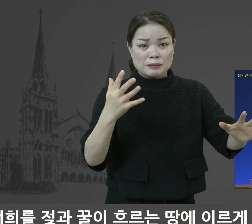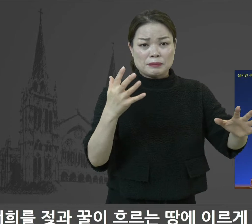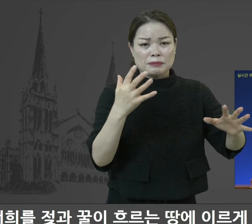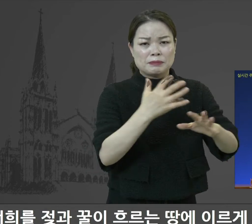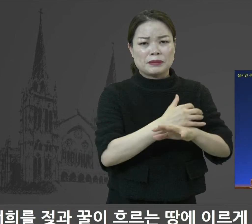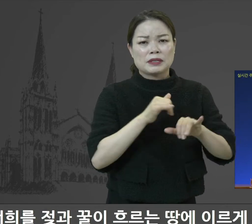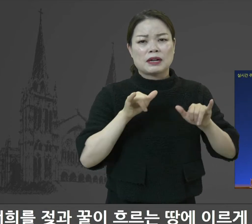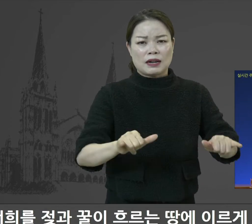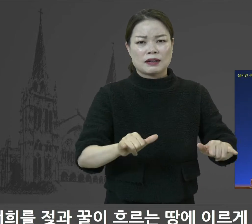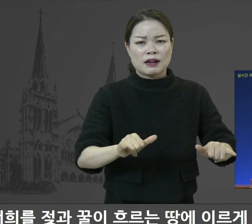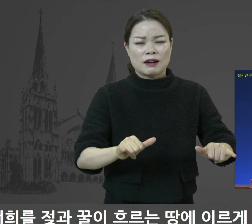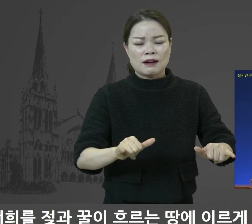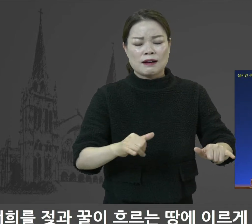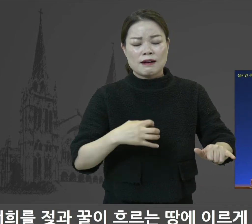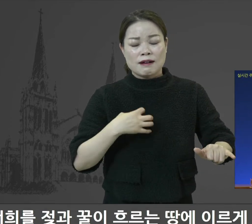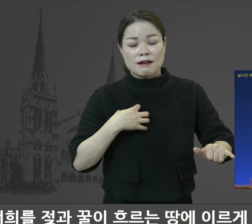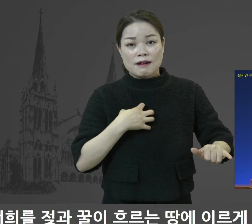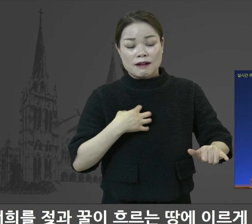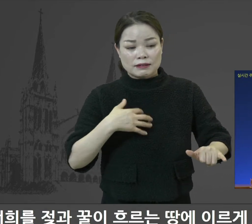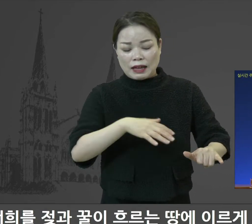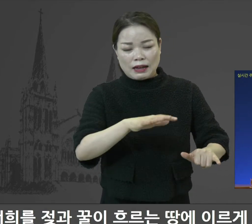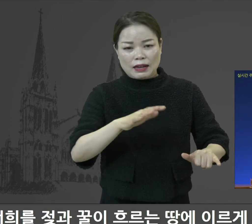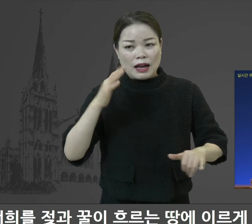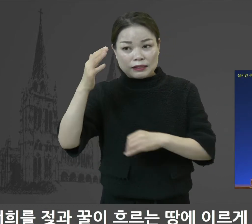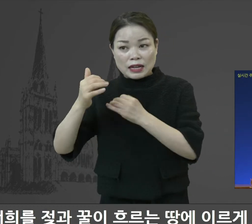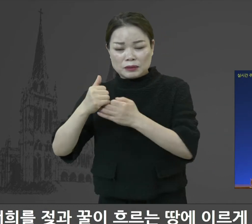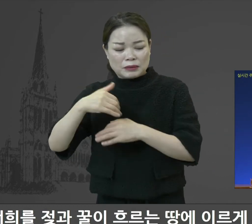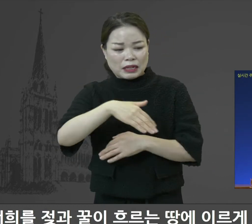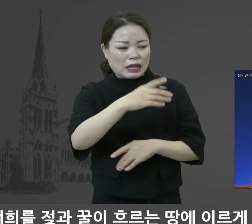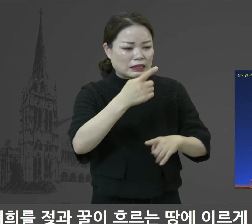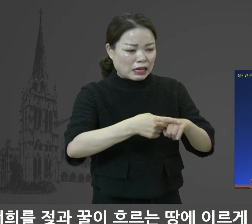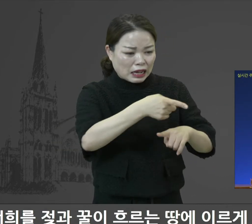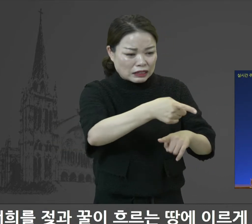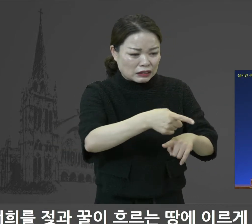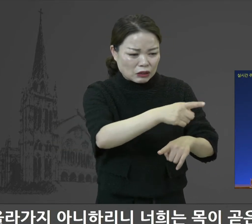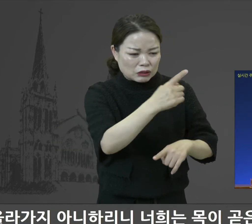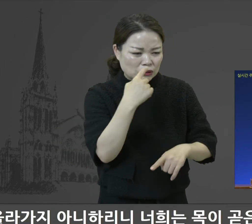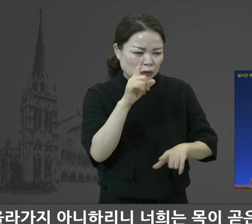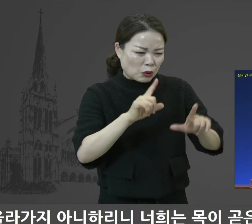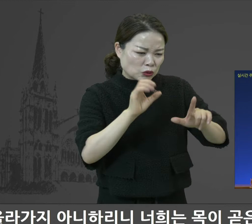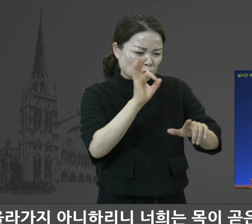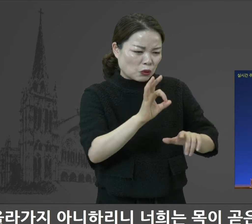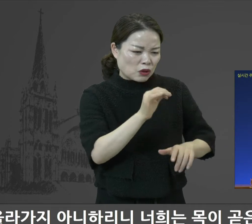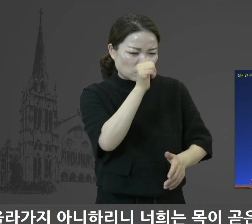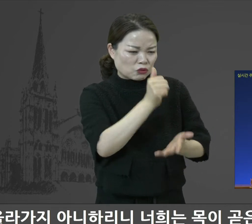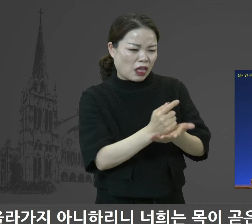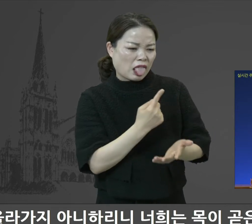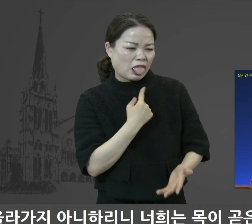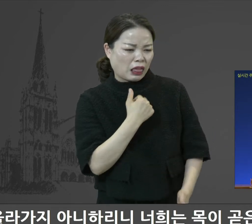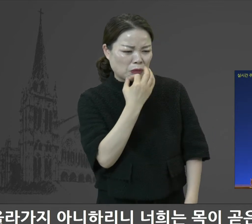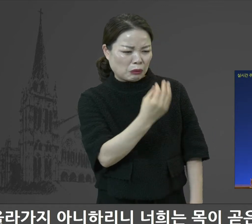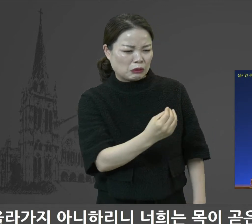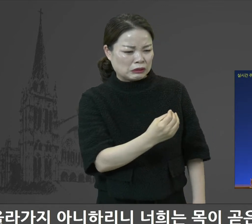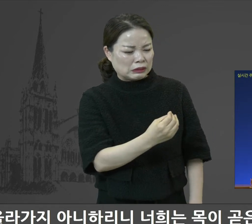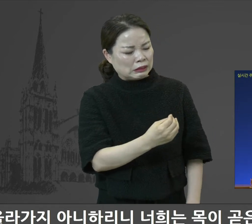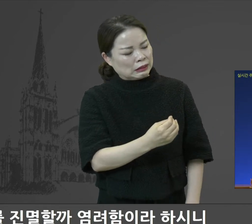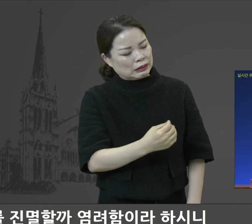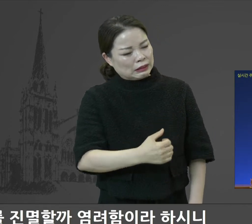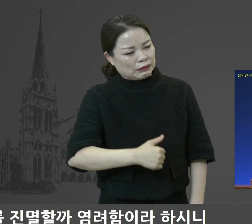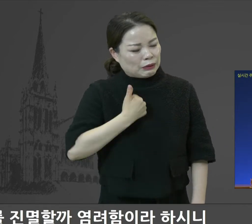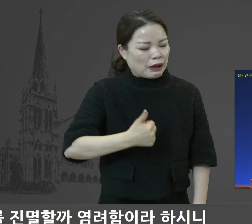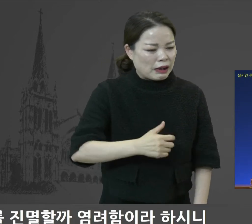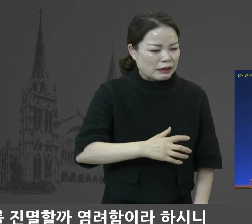진멸할까 염려함이니라. 나는 안 가겠다. 내가 갔다가 너희 꼬라지를 보고 너희 죄 짓는 거를 보면 가만두지 않을 것